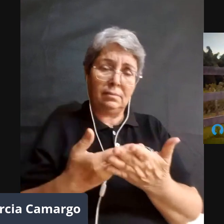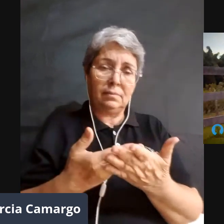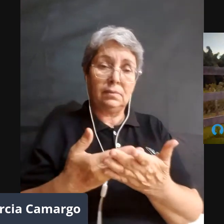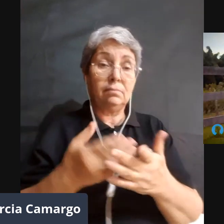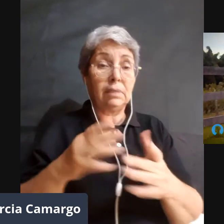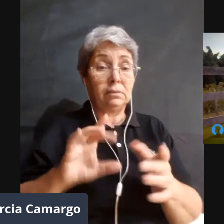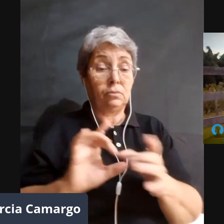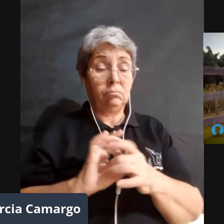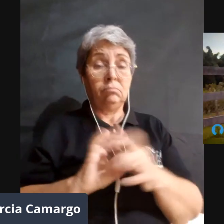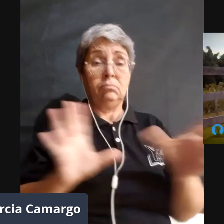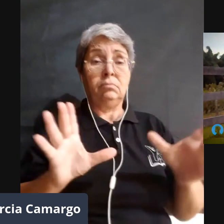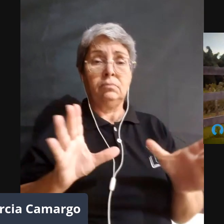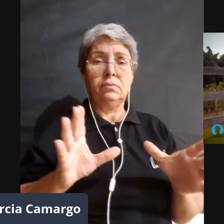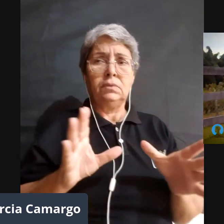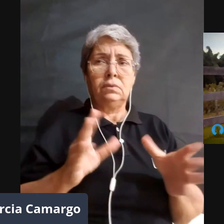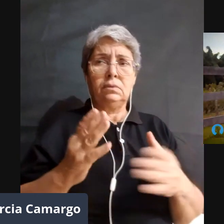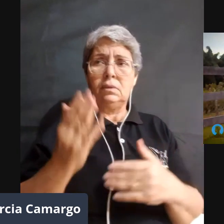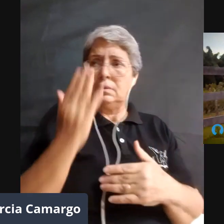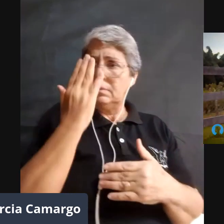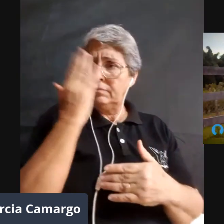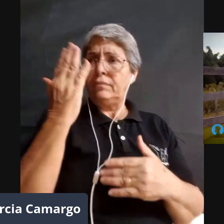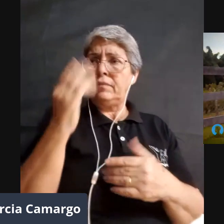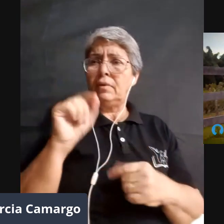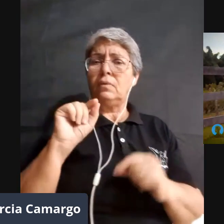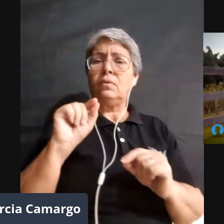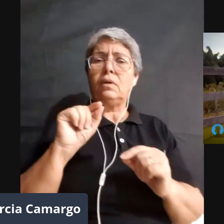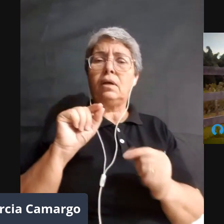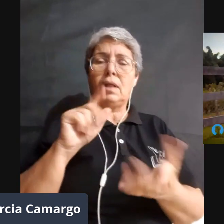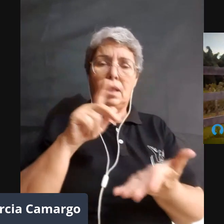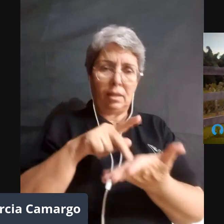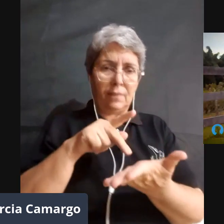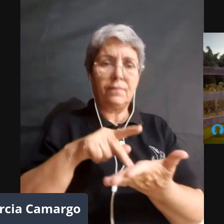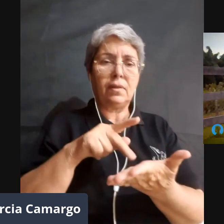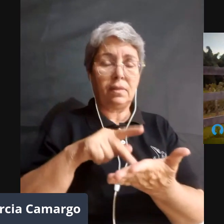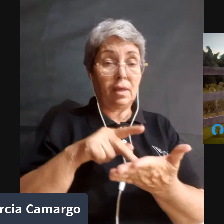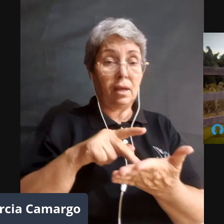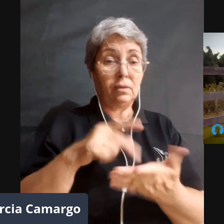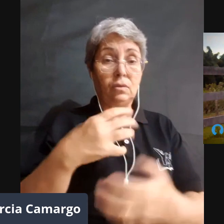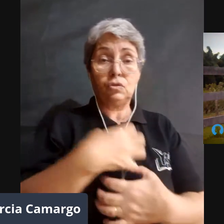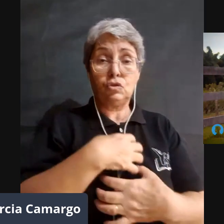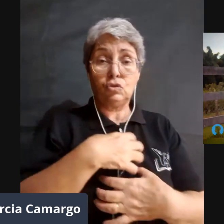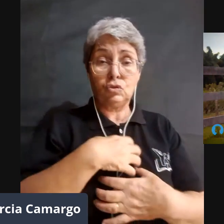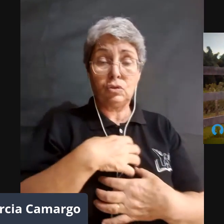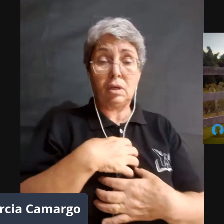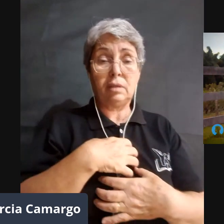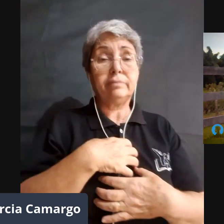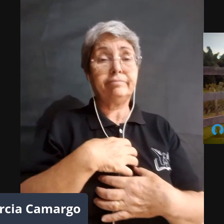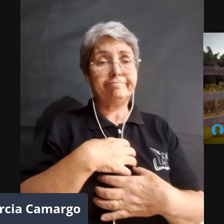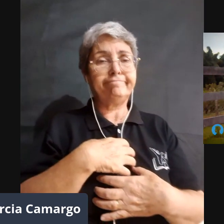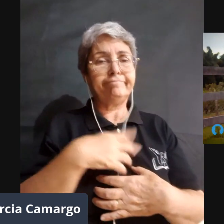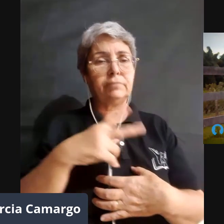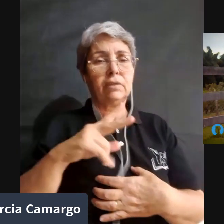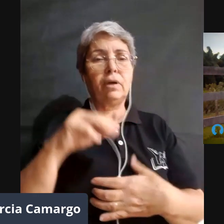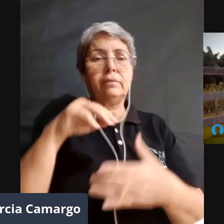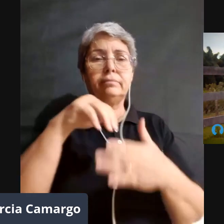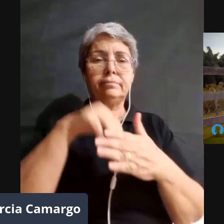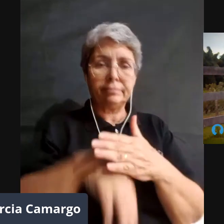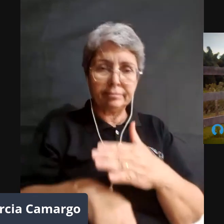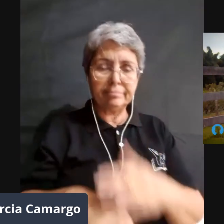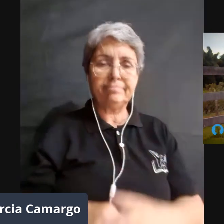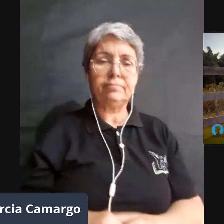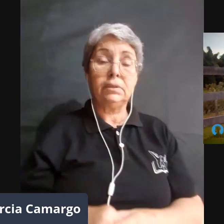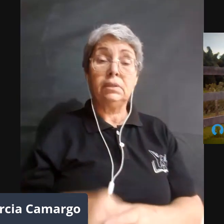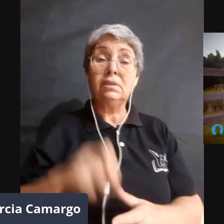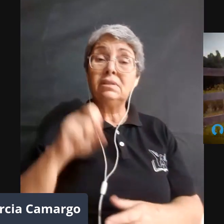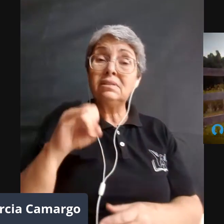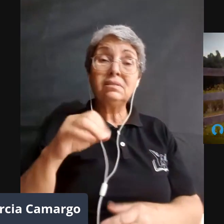a verdade, todo o nosso proceder, nossa forma de agir estará fadada ao fracasso. Porque sem fé é impossível